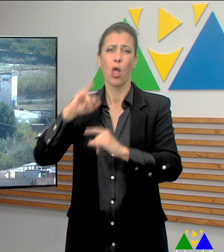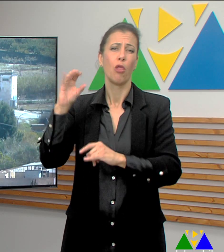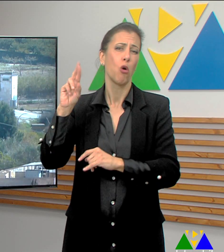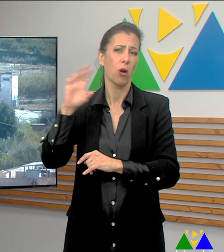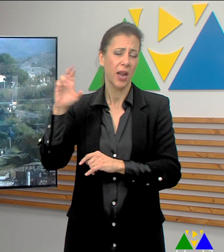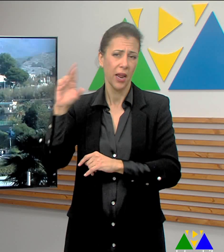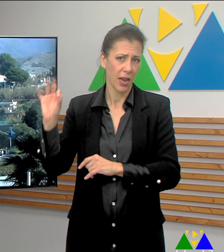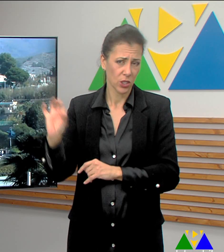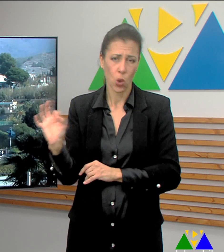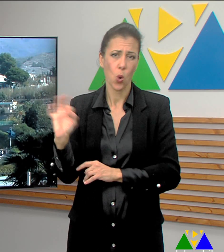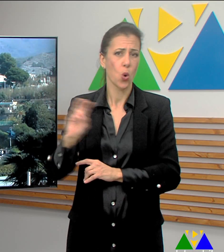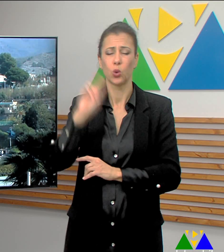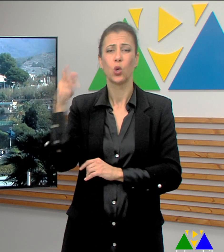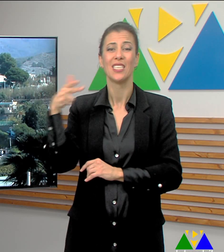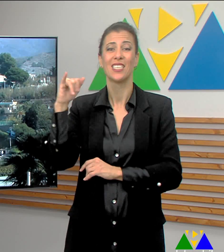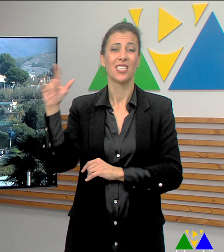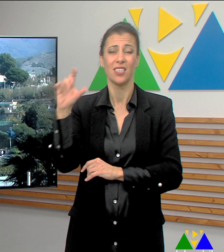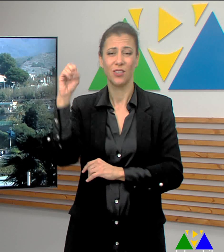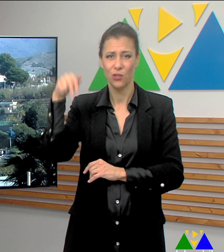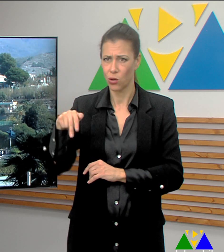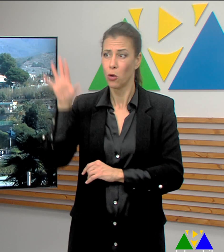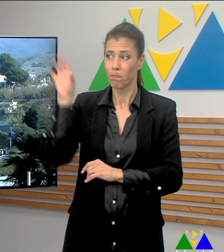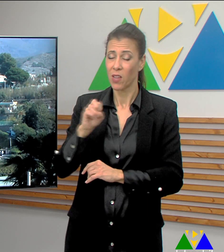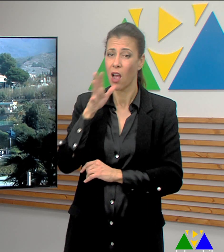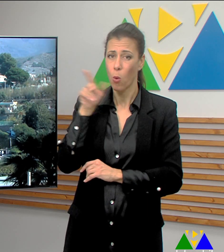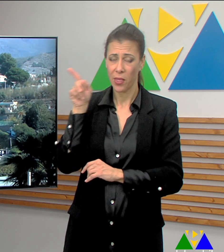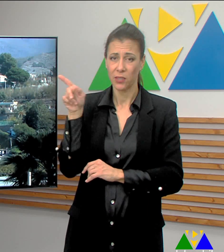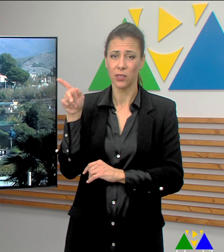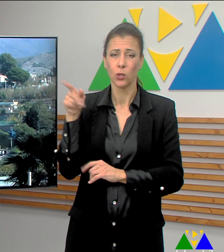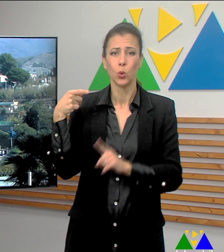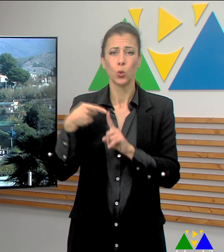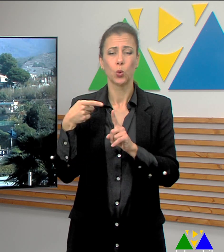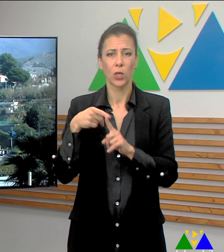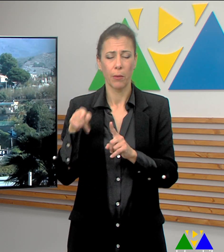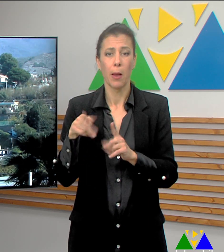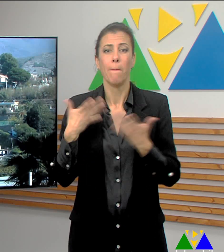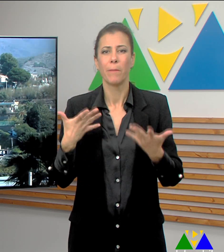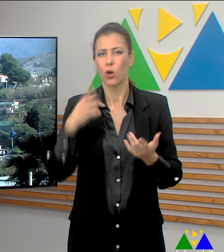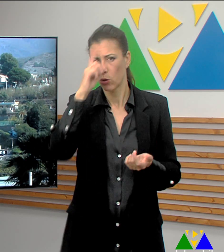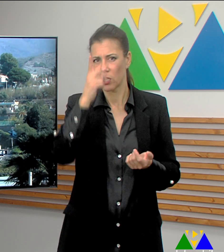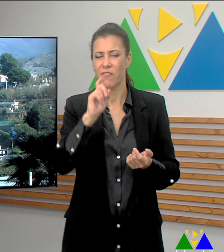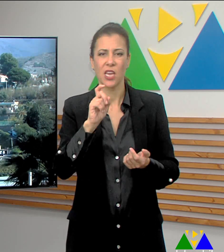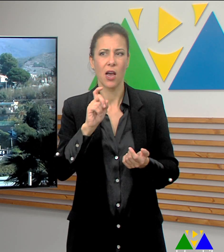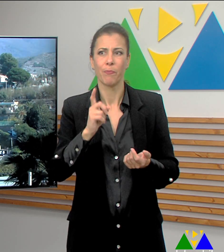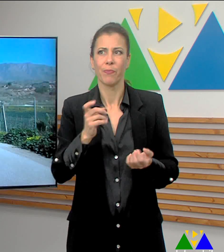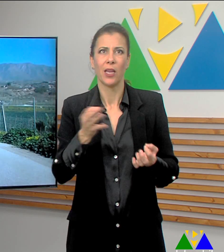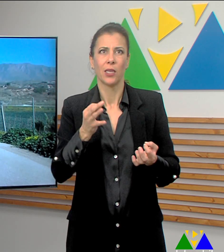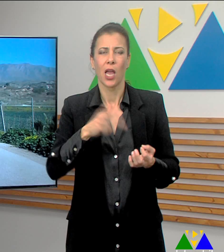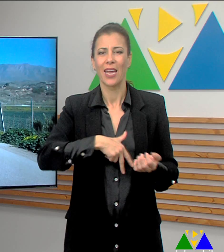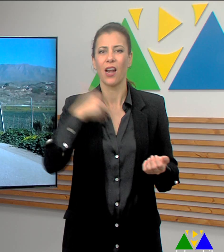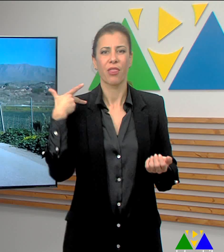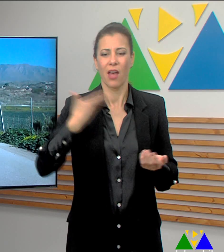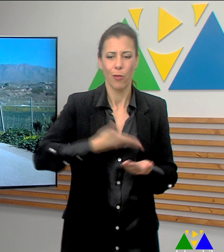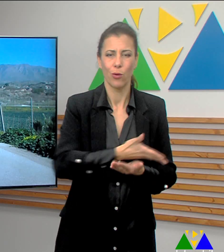o del Sillón, tomarían agua por ahí y usaban, pero no se había generalizado evidentemente el